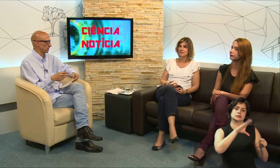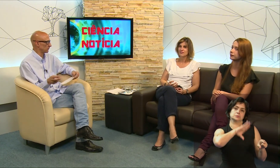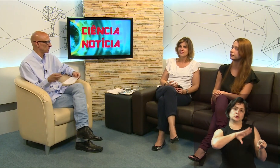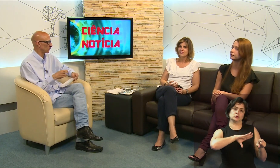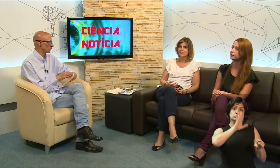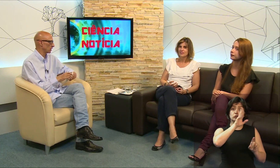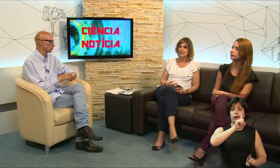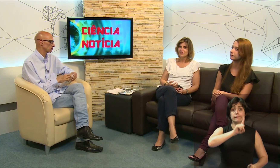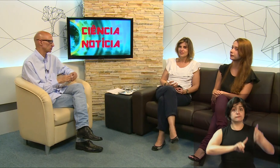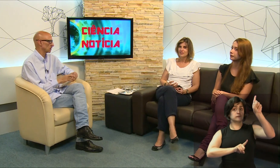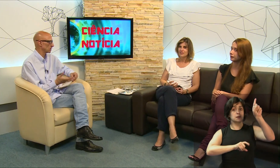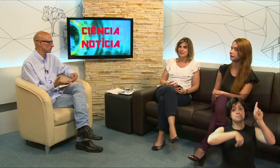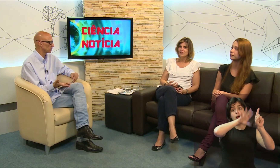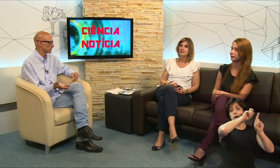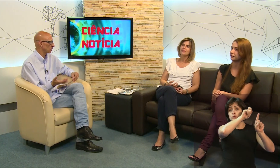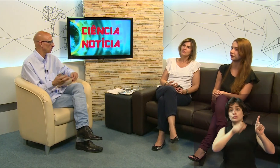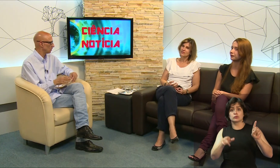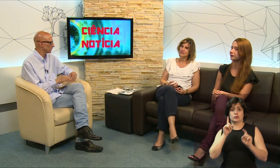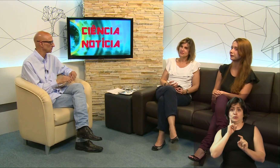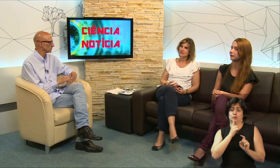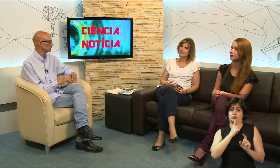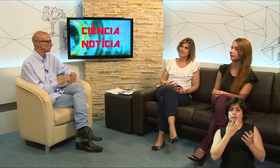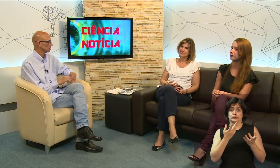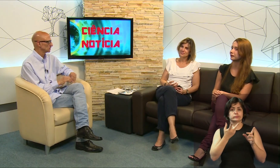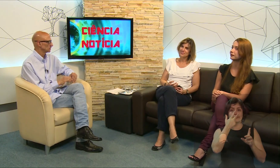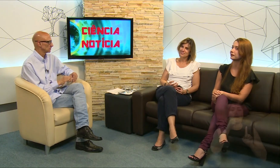escrever, pelo menos, já se sai melhor, né?